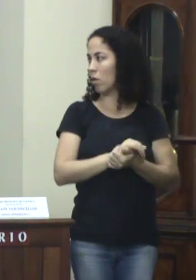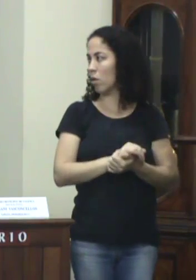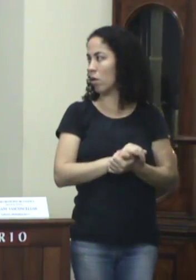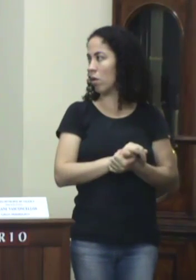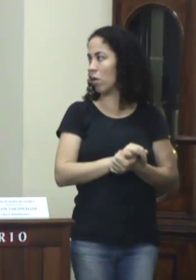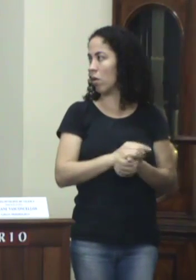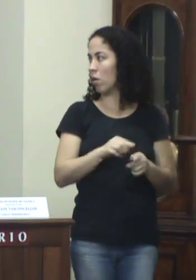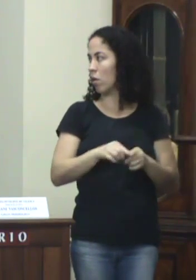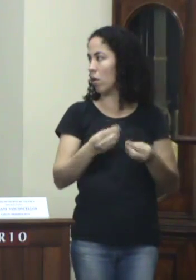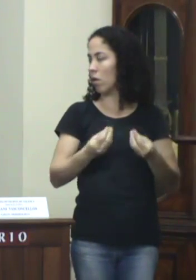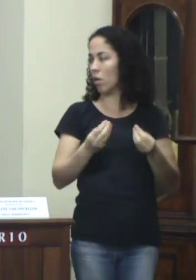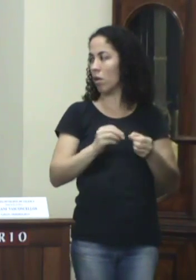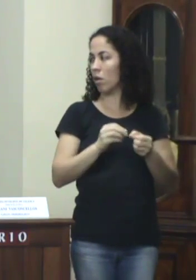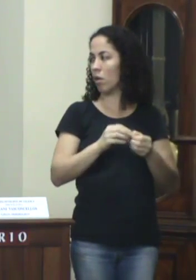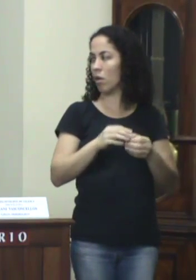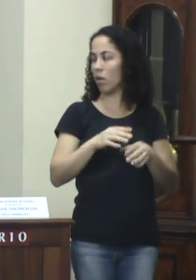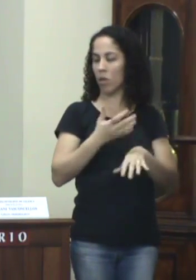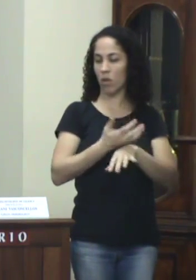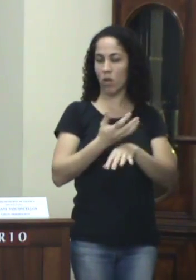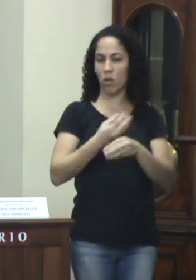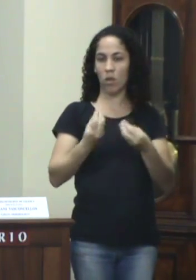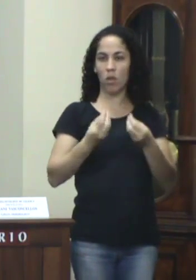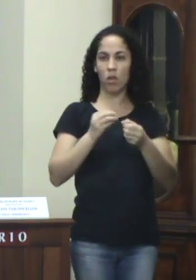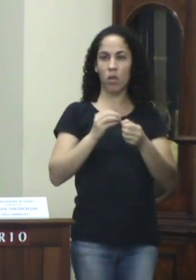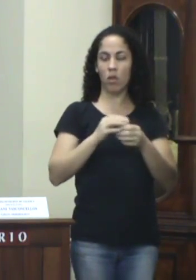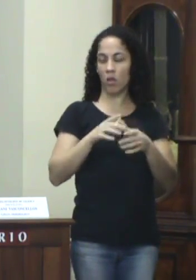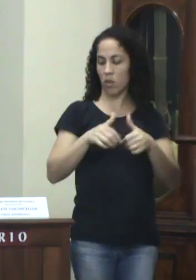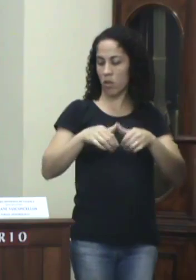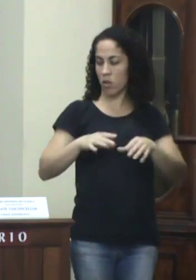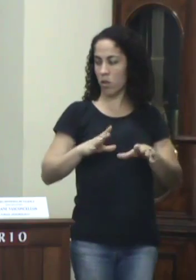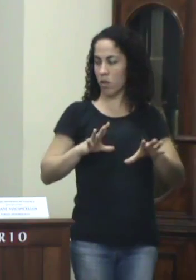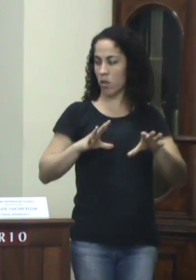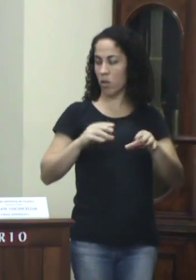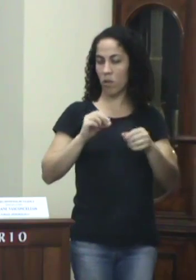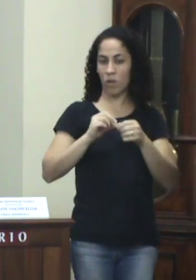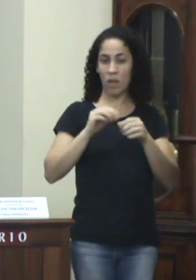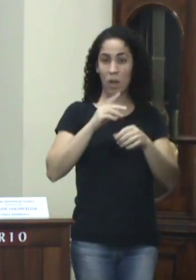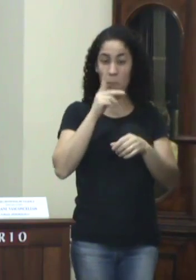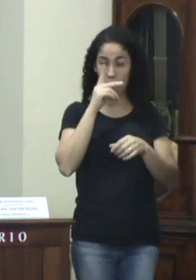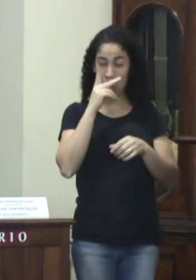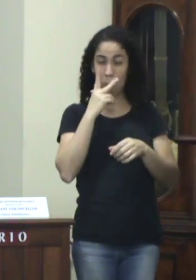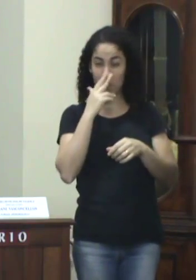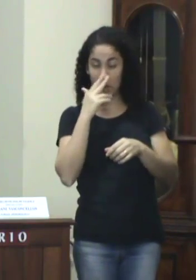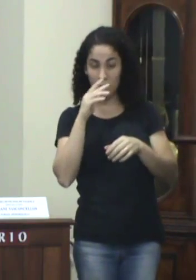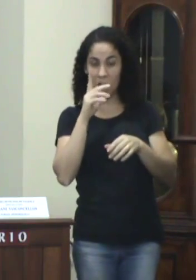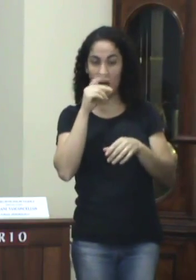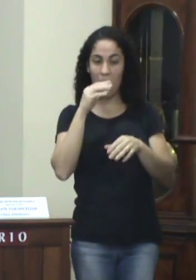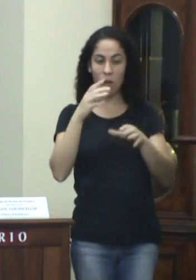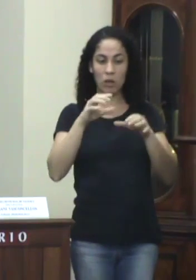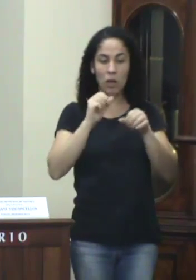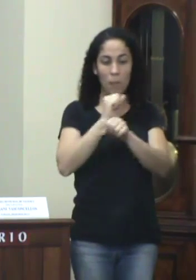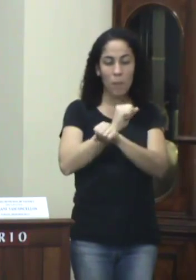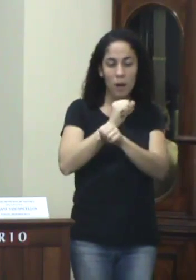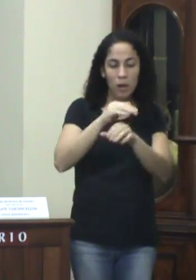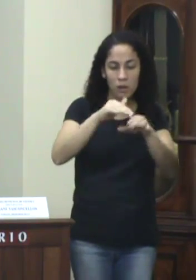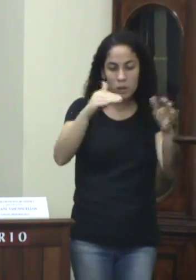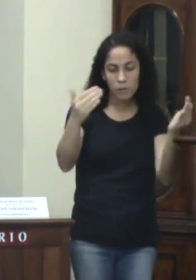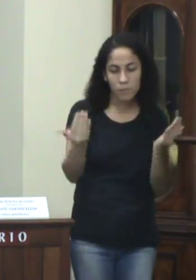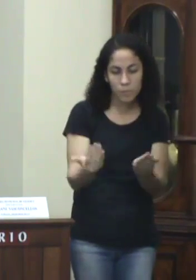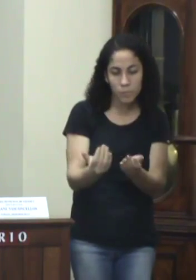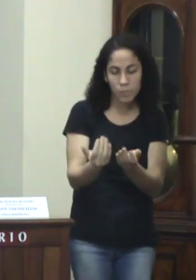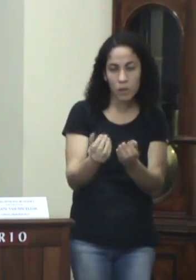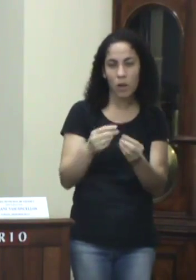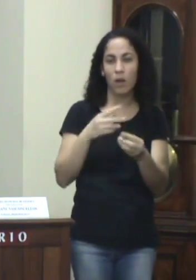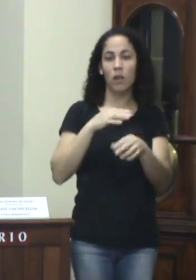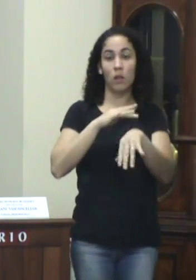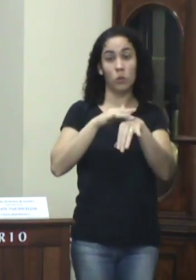jardim, que frequenta o jardim e tem o estar se formando o criador na água, que está represada e parada no